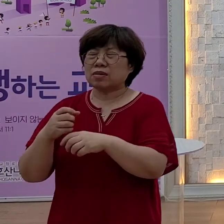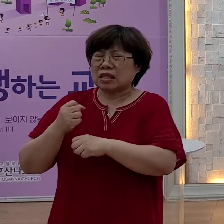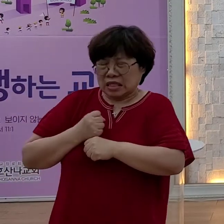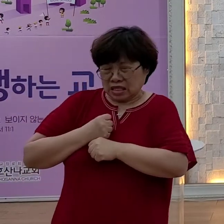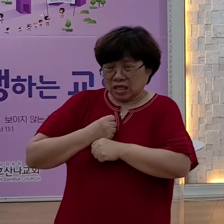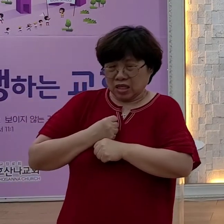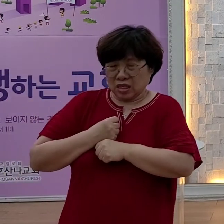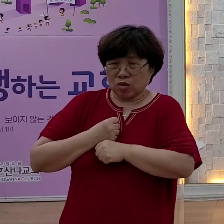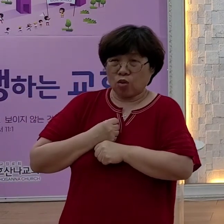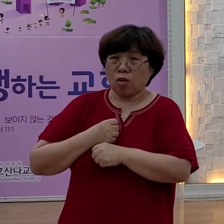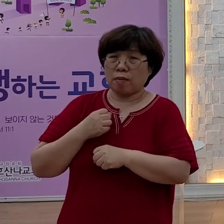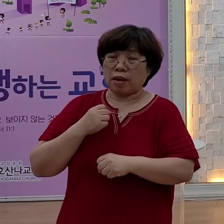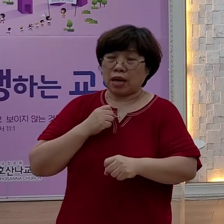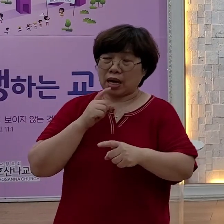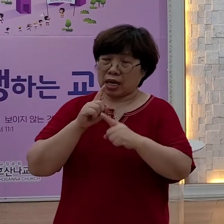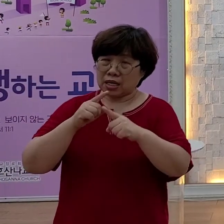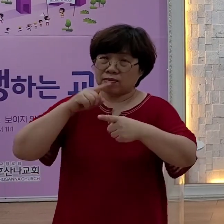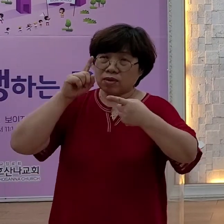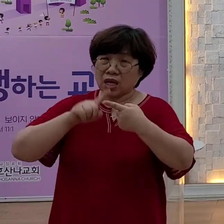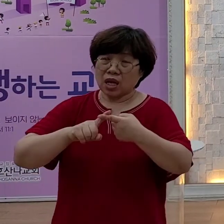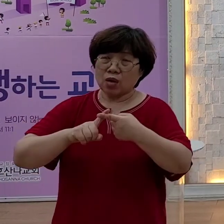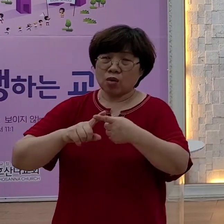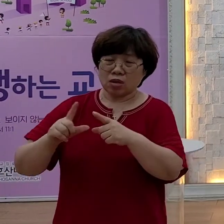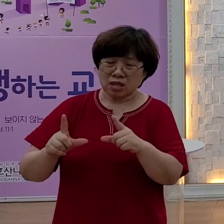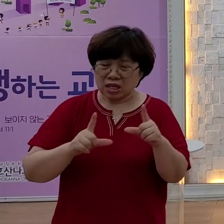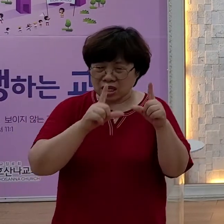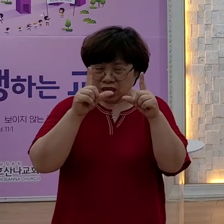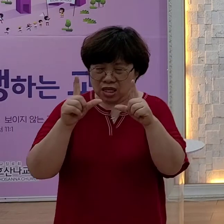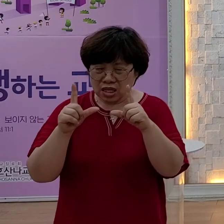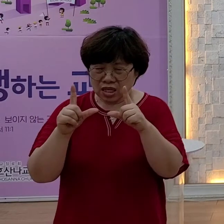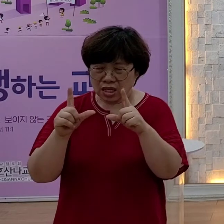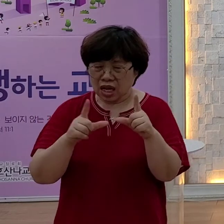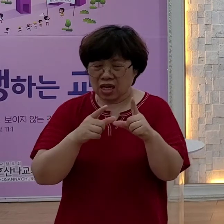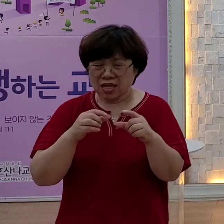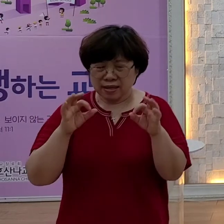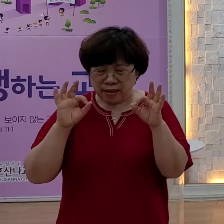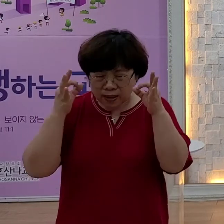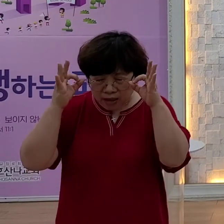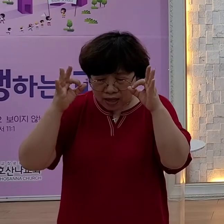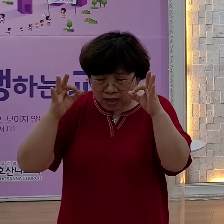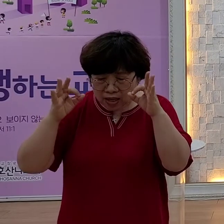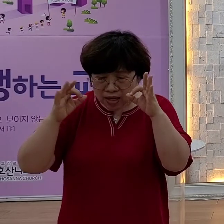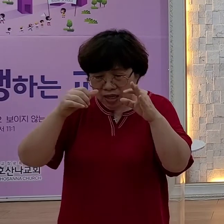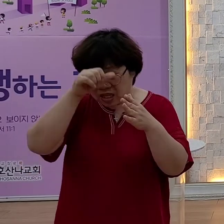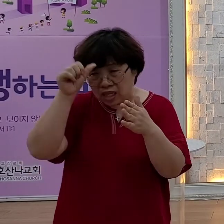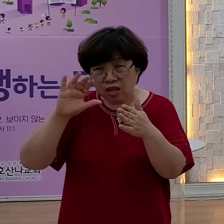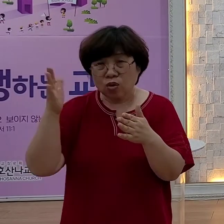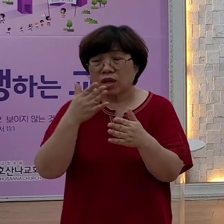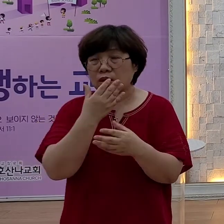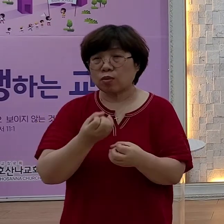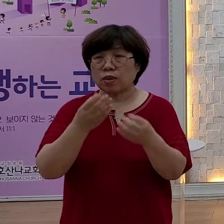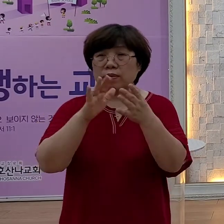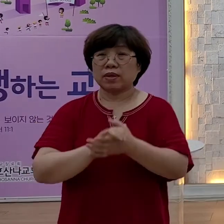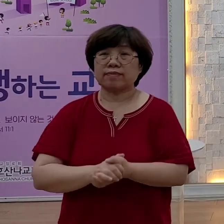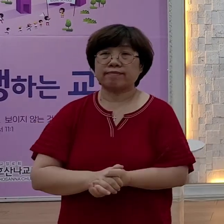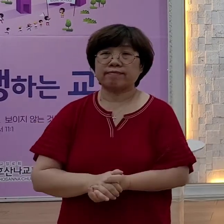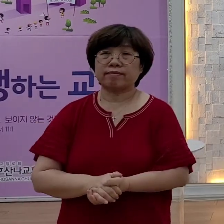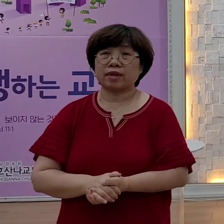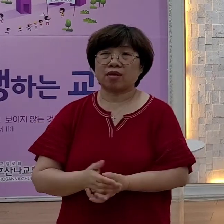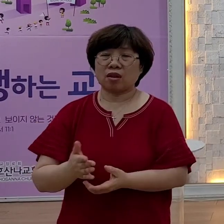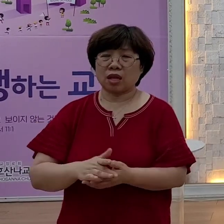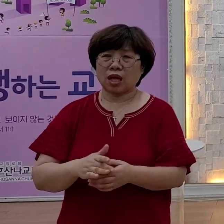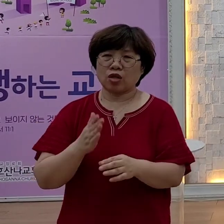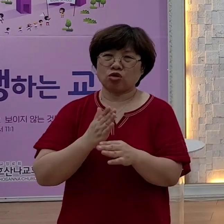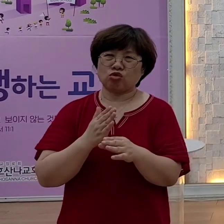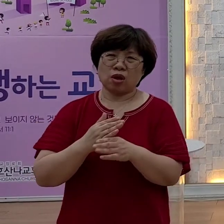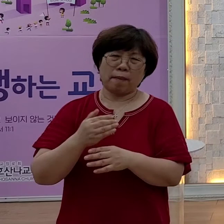행하고 그 말씀대로 살기를 힘쓰는 우리의 삶이 되기를 바랍니다. 여러분, 거기에 근데 한 가지 방해가 되는